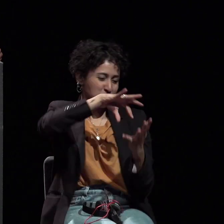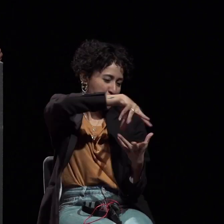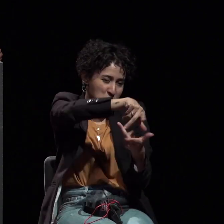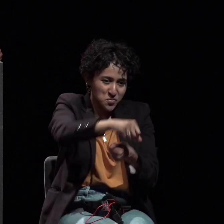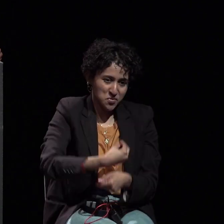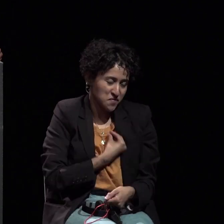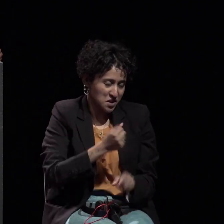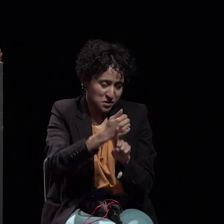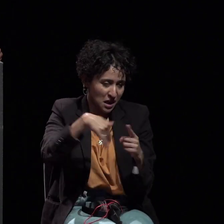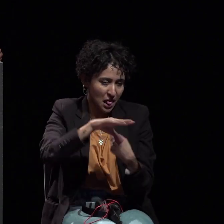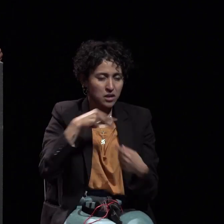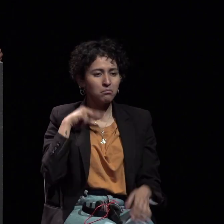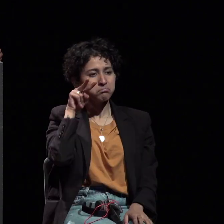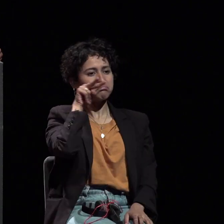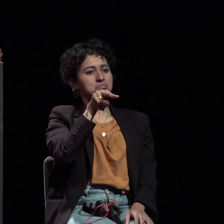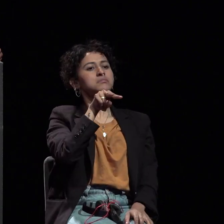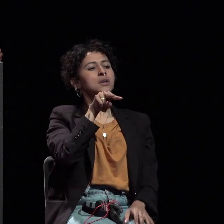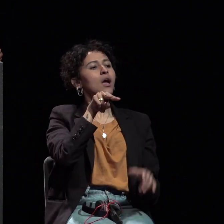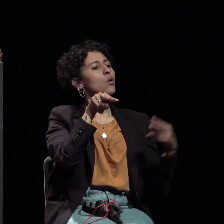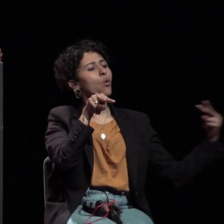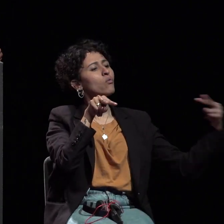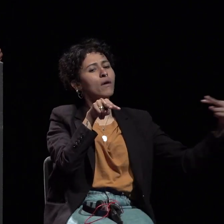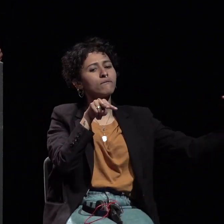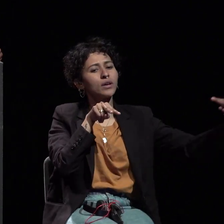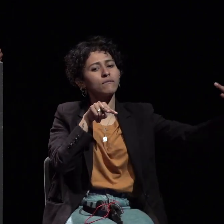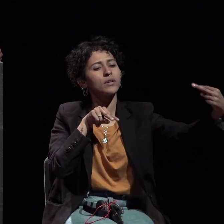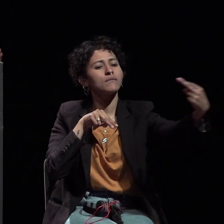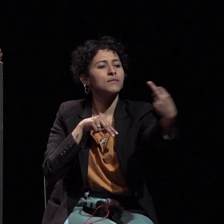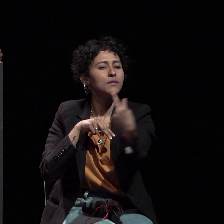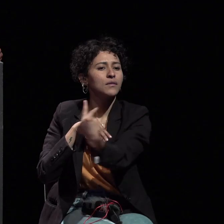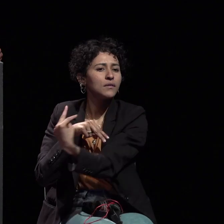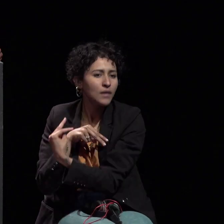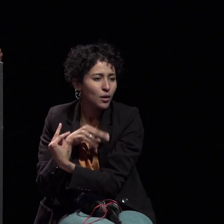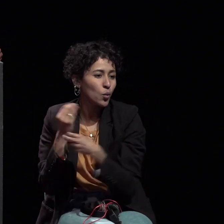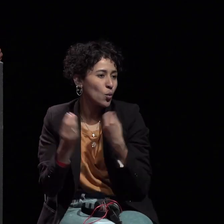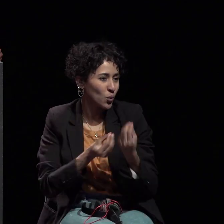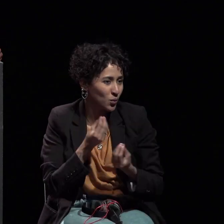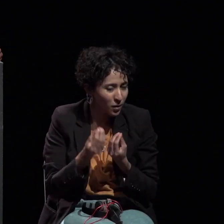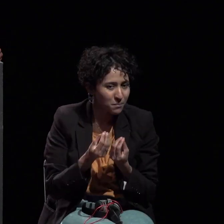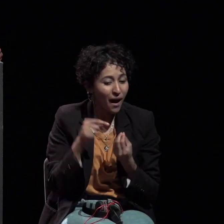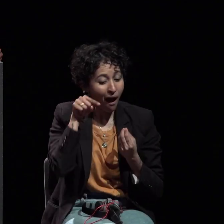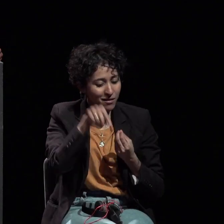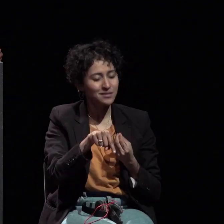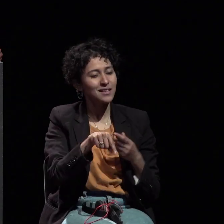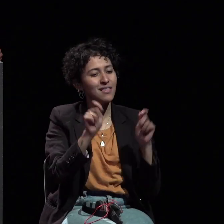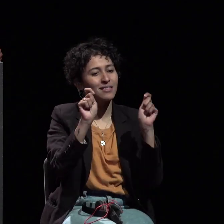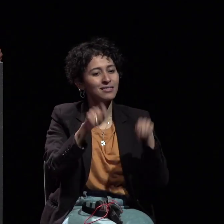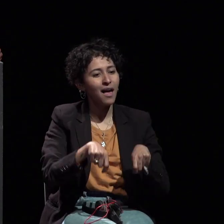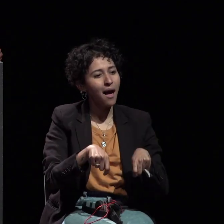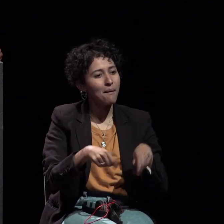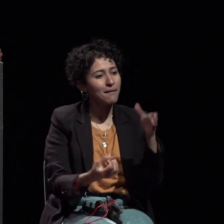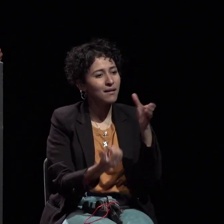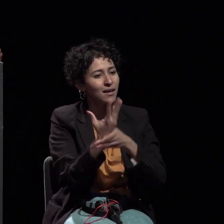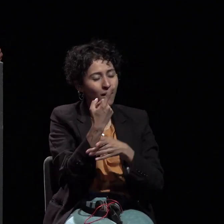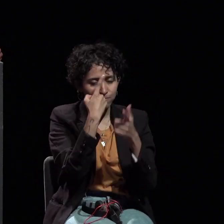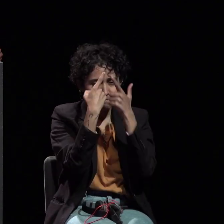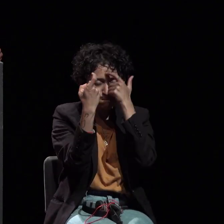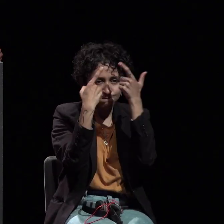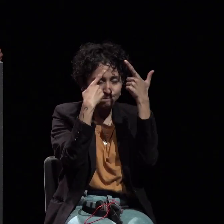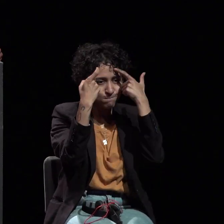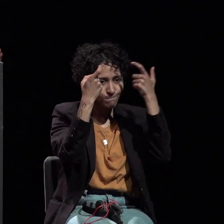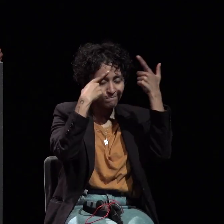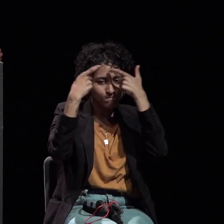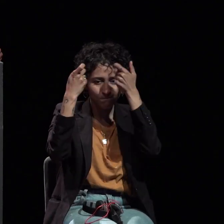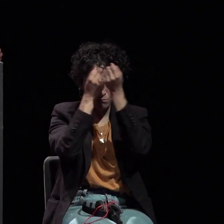todas as aspas, é a partir daí que se tem digamos, um inventário sobre